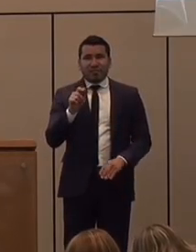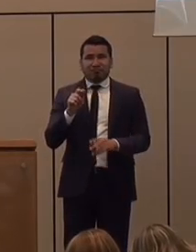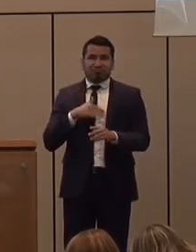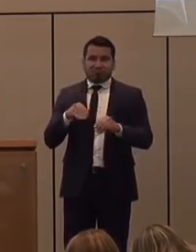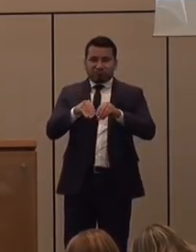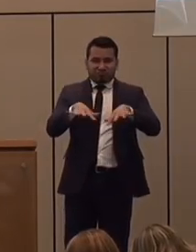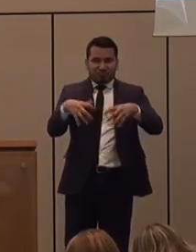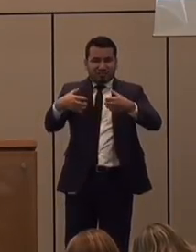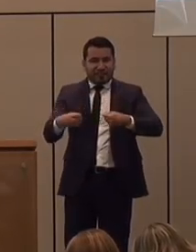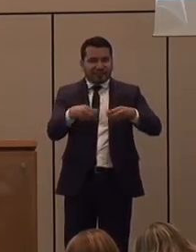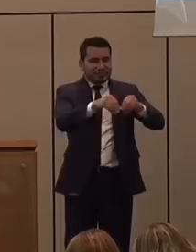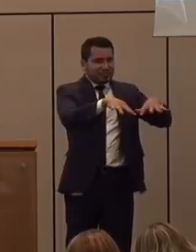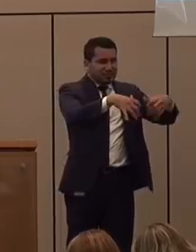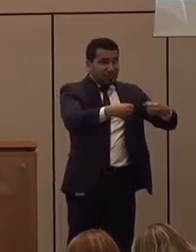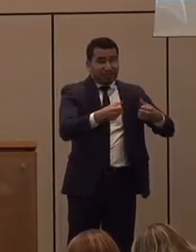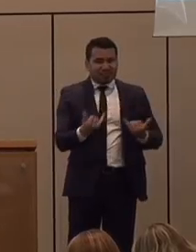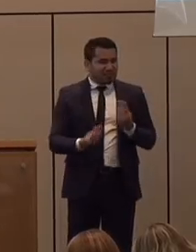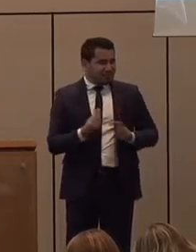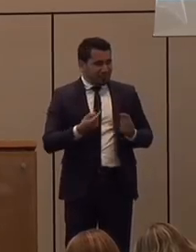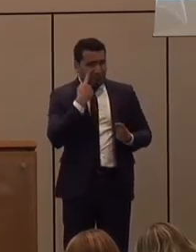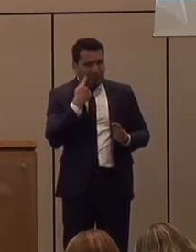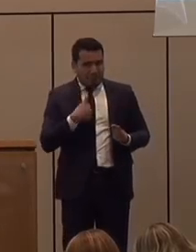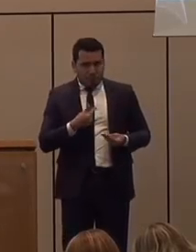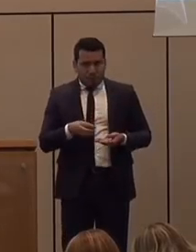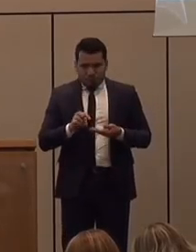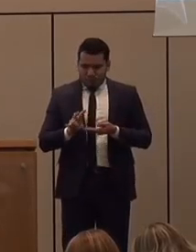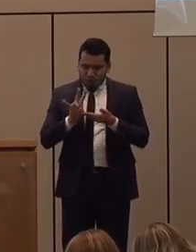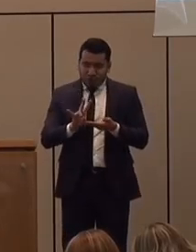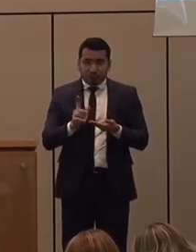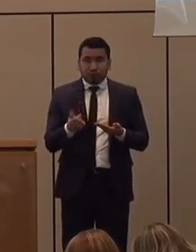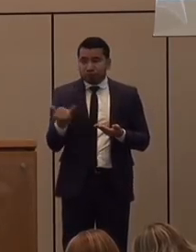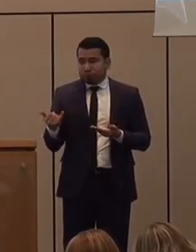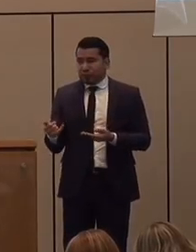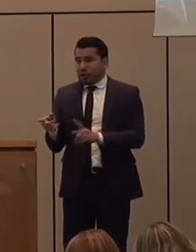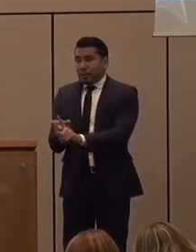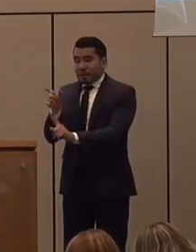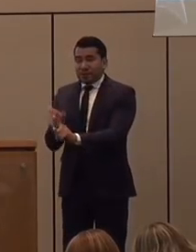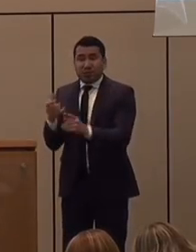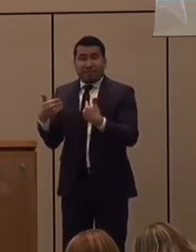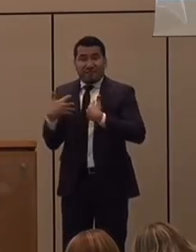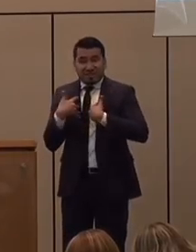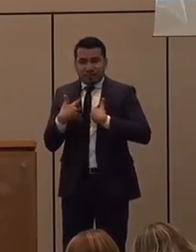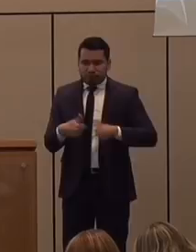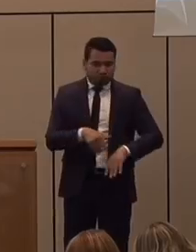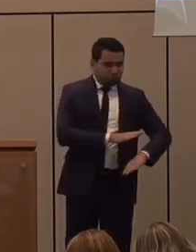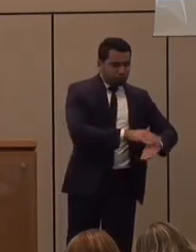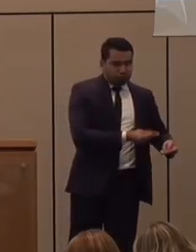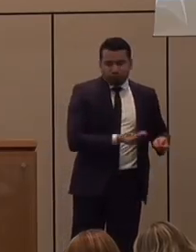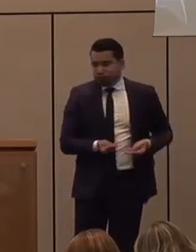entregarle un modelo de negocio un pequeño negocio a una persona víctima de la violencia para que él se convierta